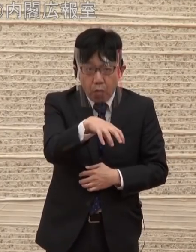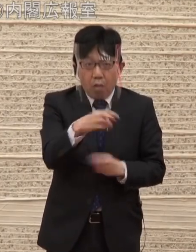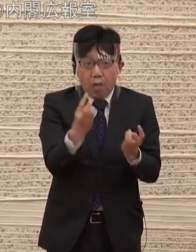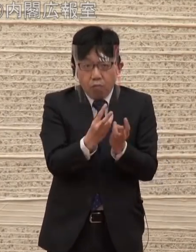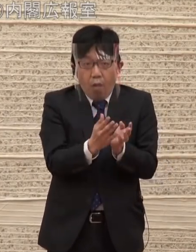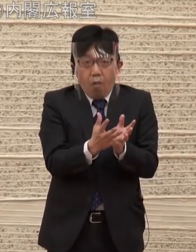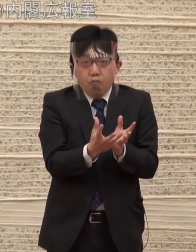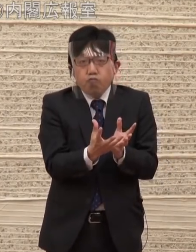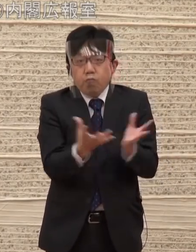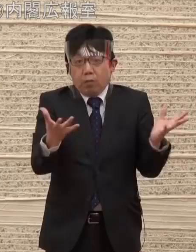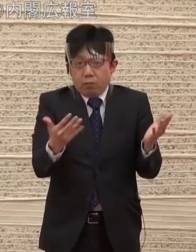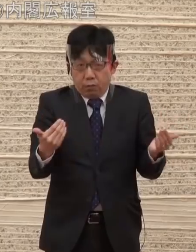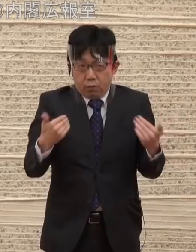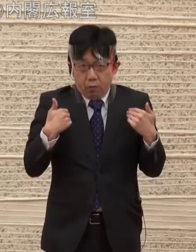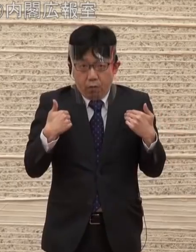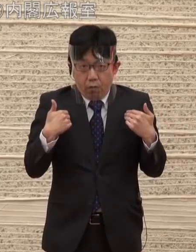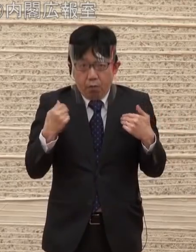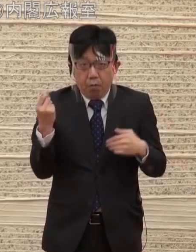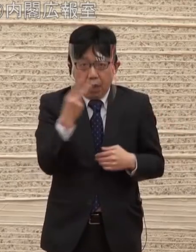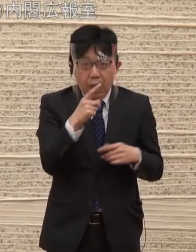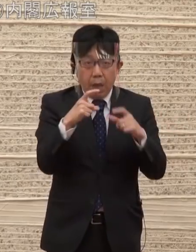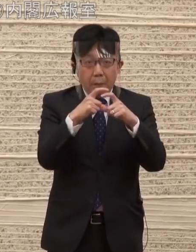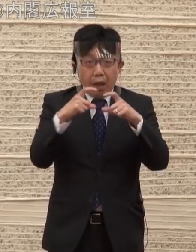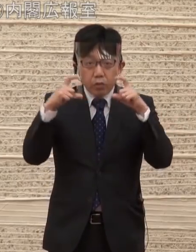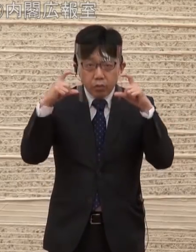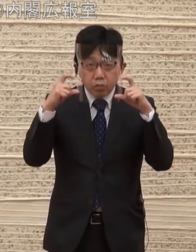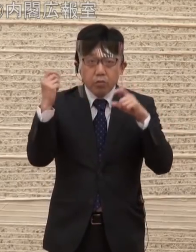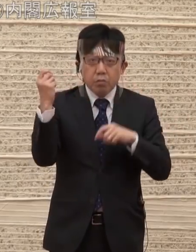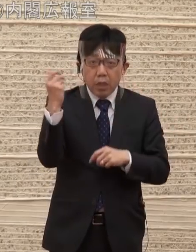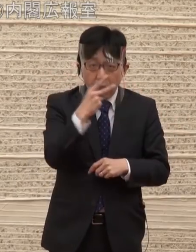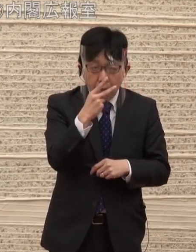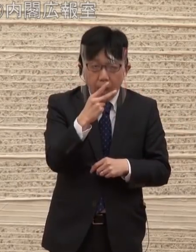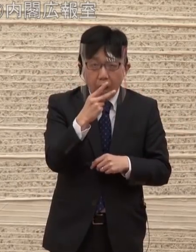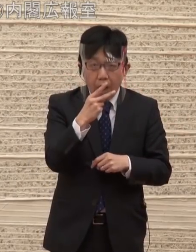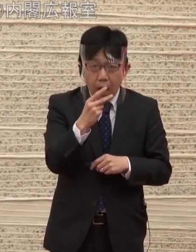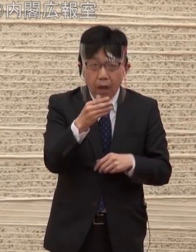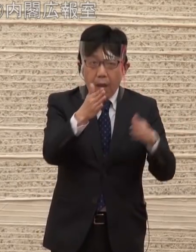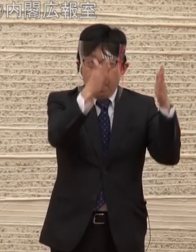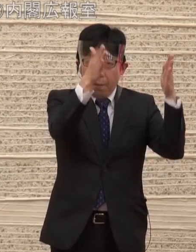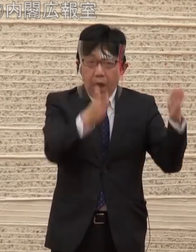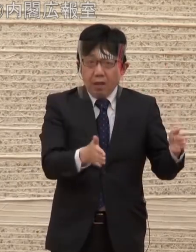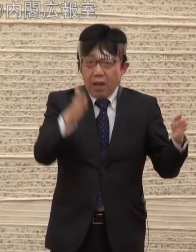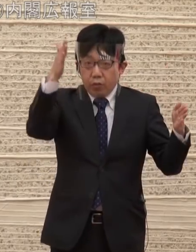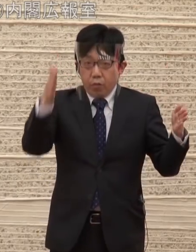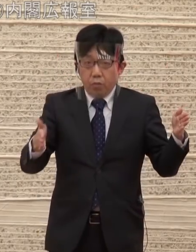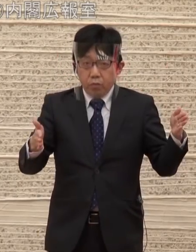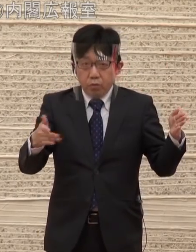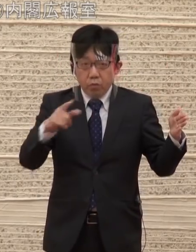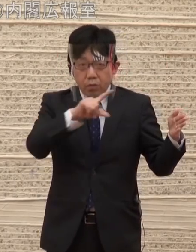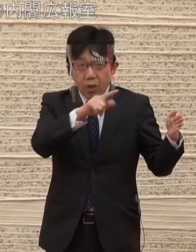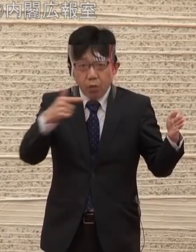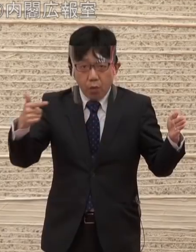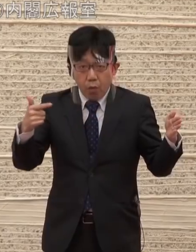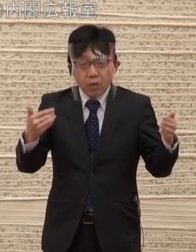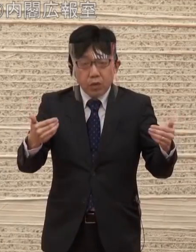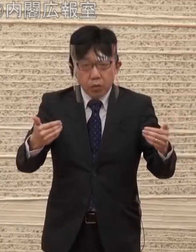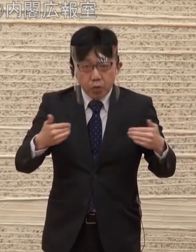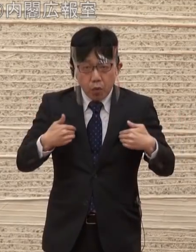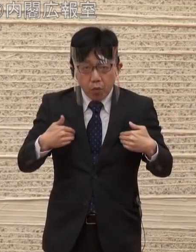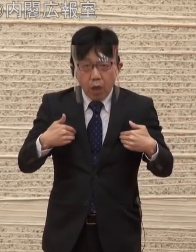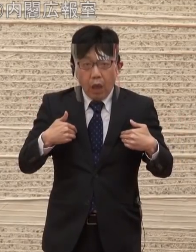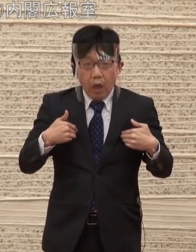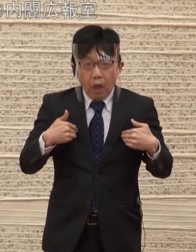あマスクや葉パティスパーテーションですねの備蓄など必要な